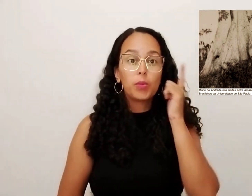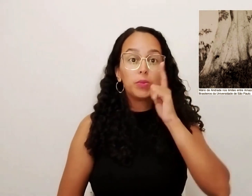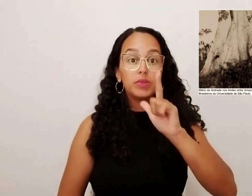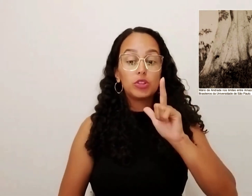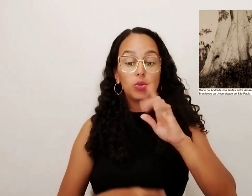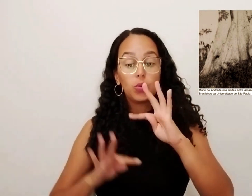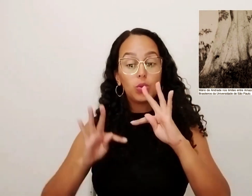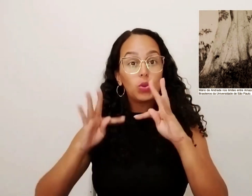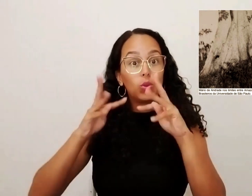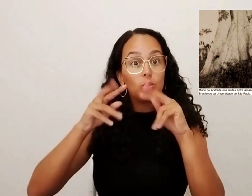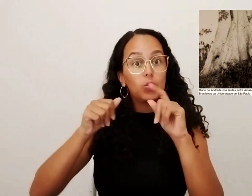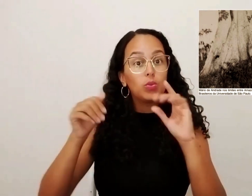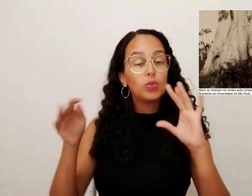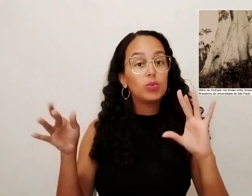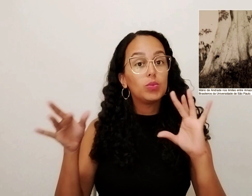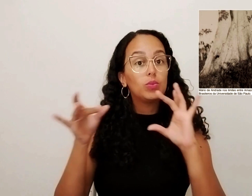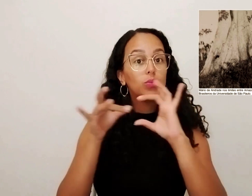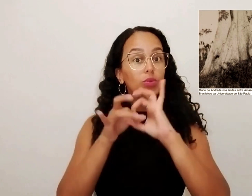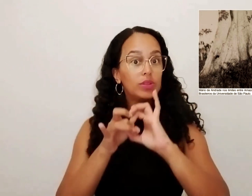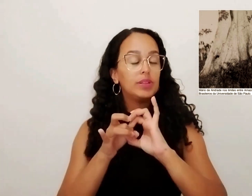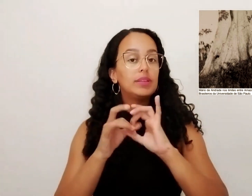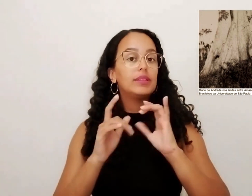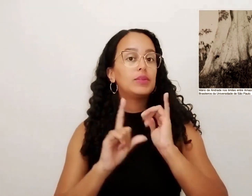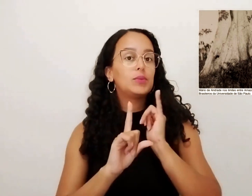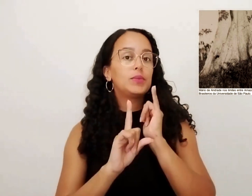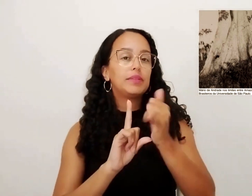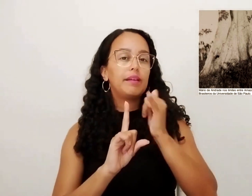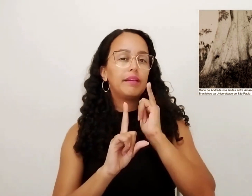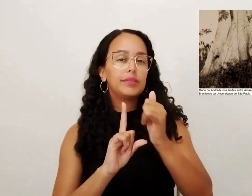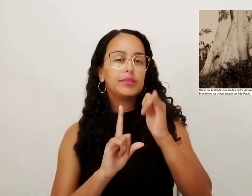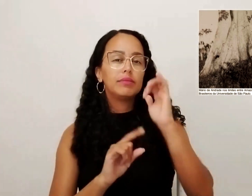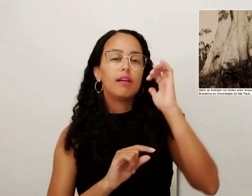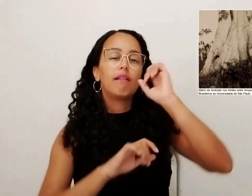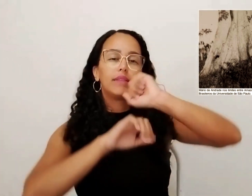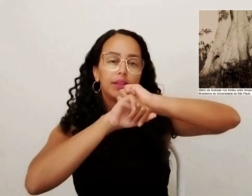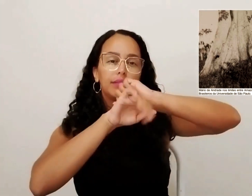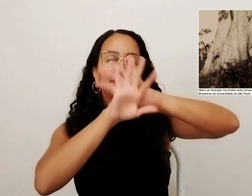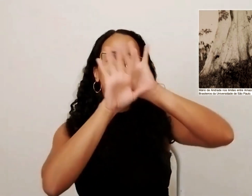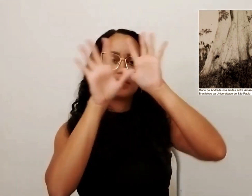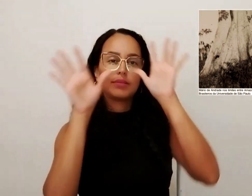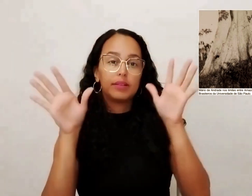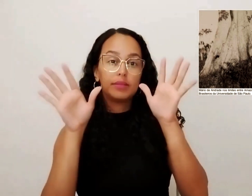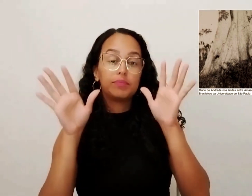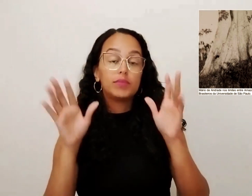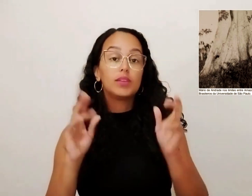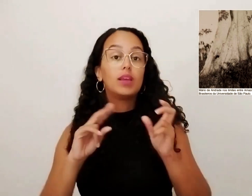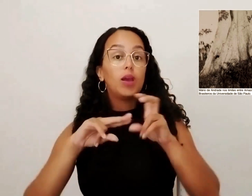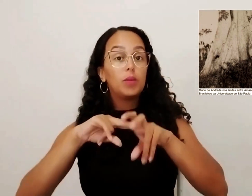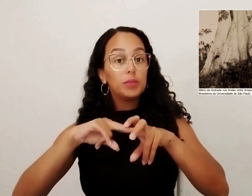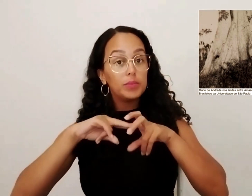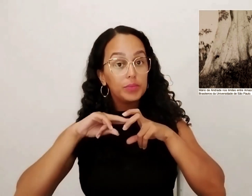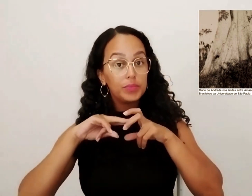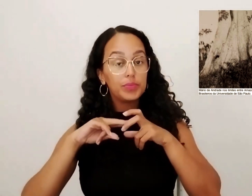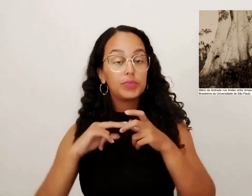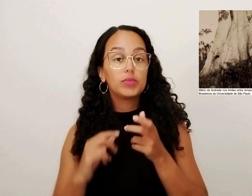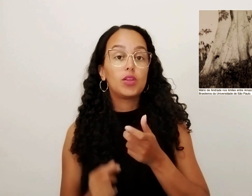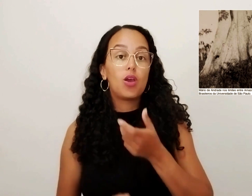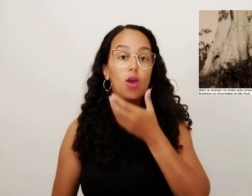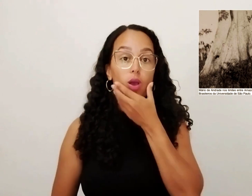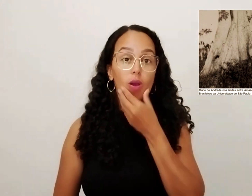Para isso, Mário de Andrade lança a mão de algumas características da composição